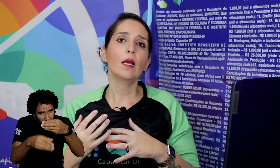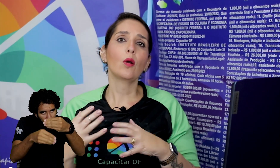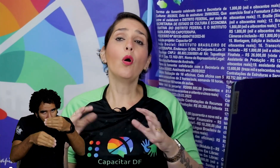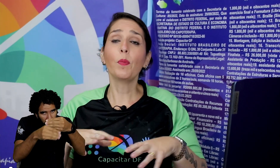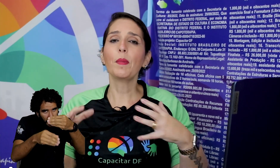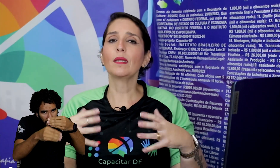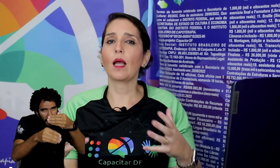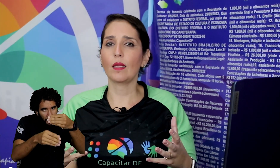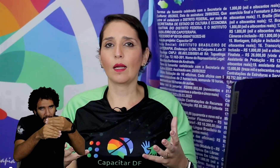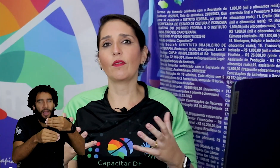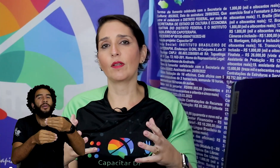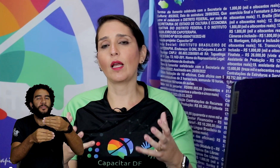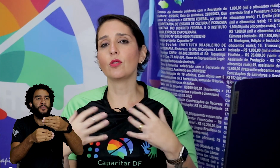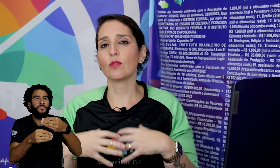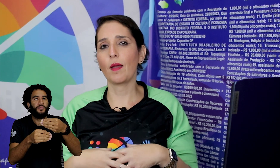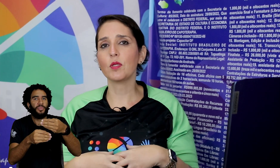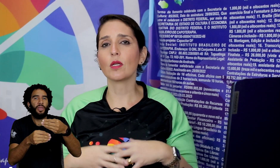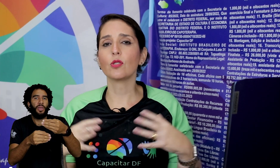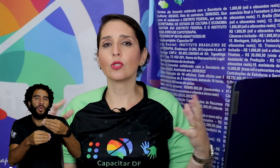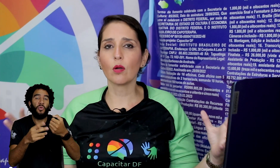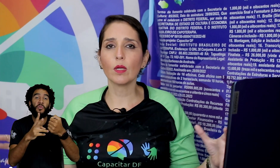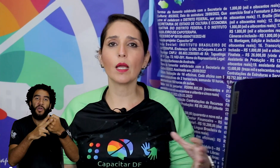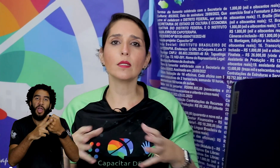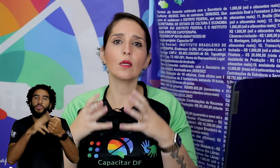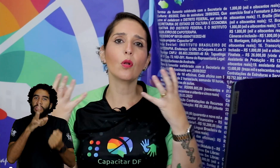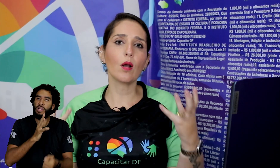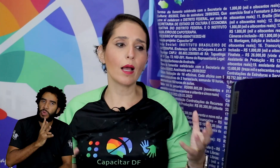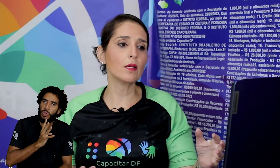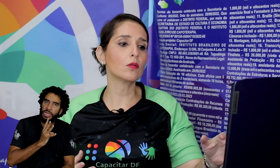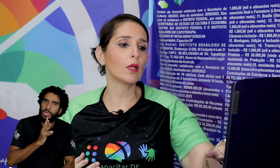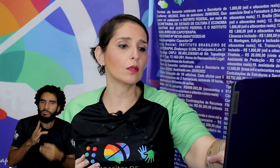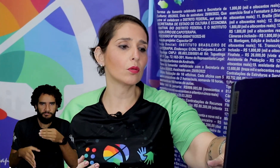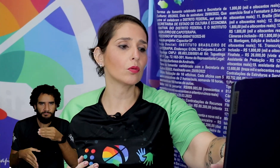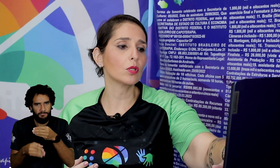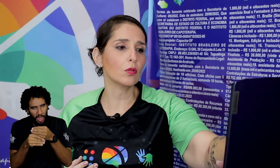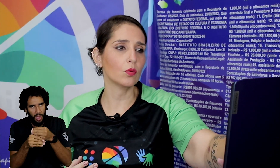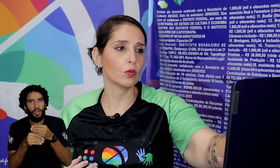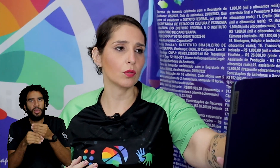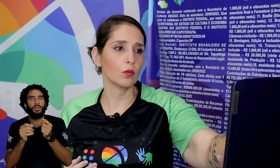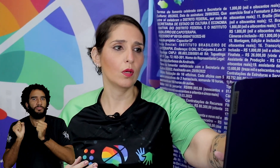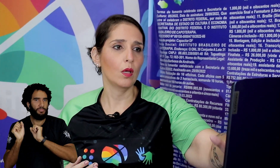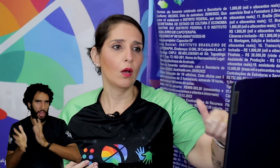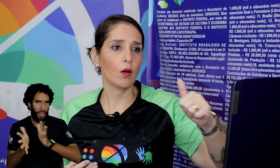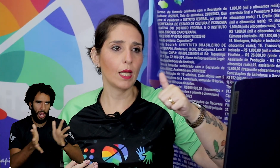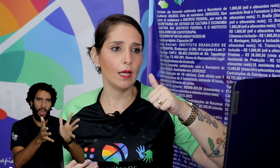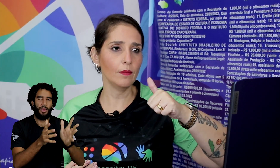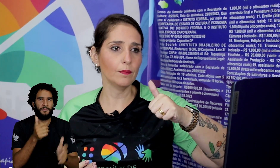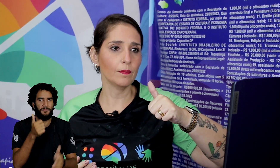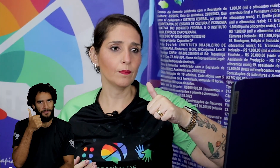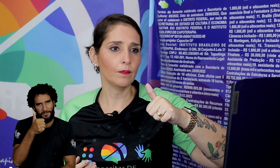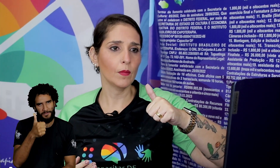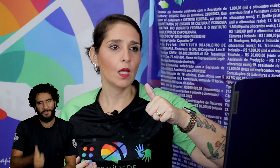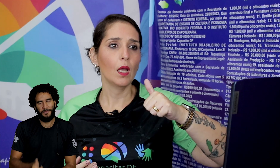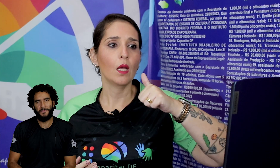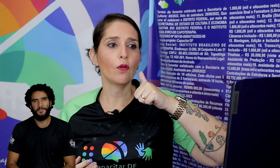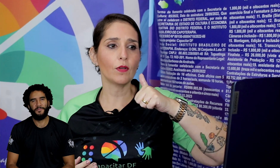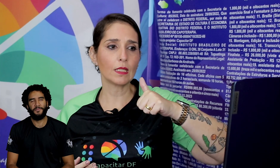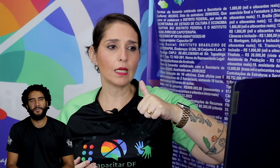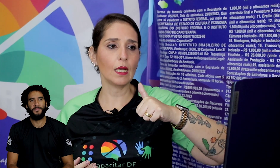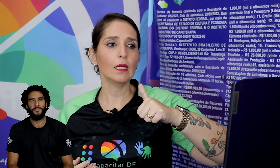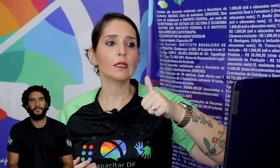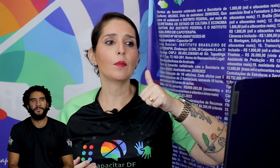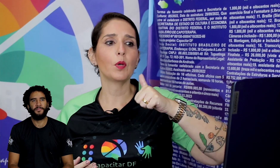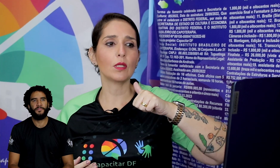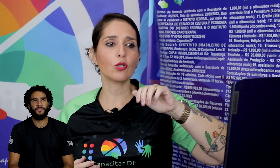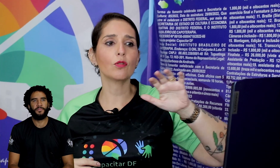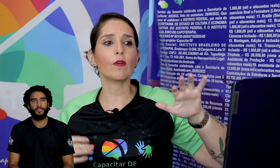a complementar, na verdade, os verbos que a gente já conhece e colocar isso dentro do discurso, ok? Eu vou